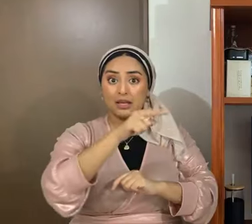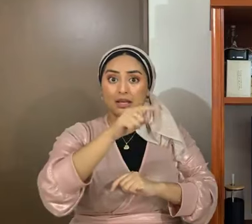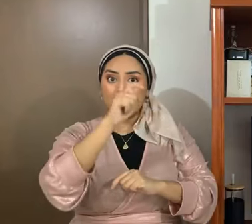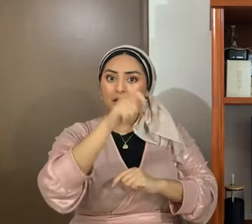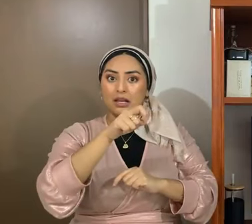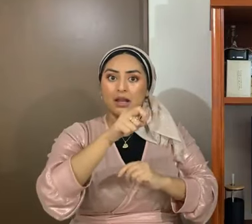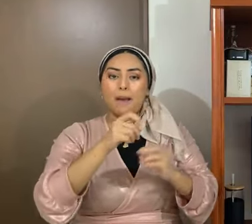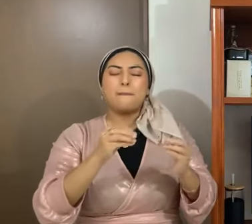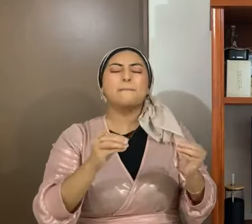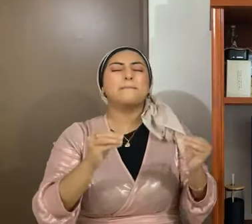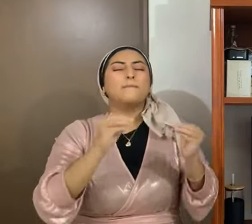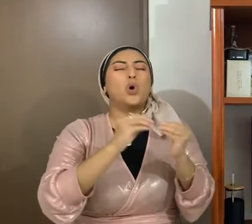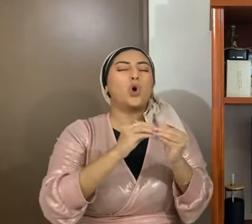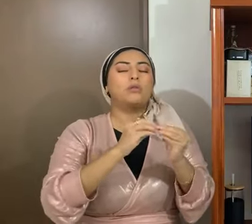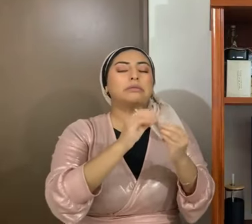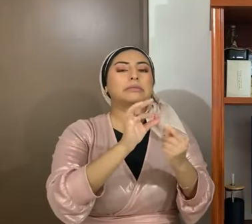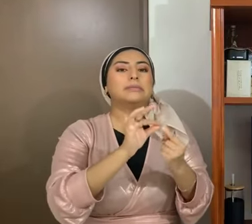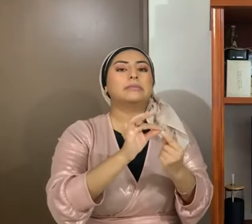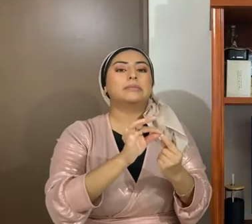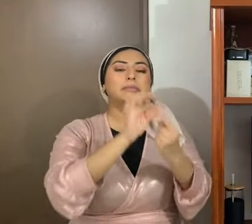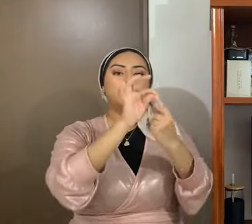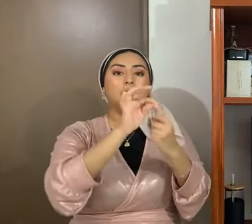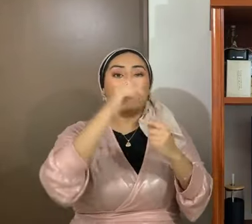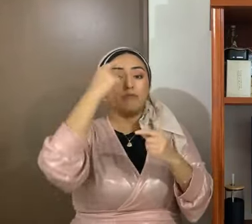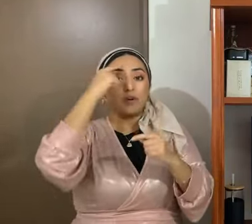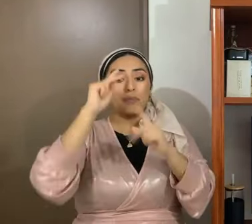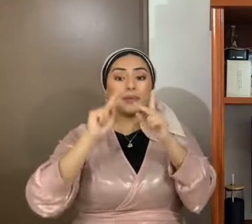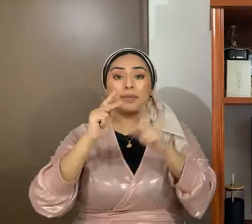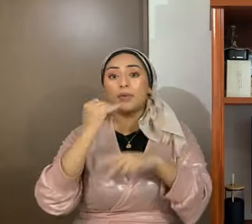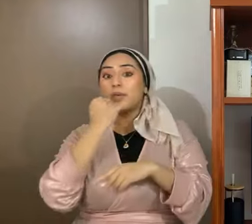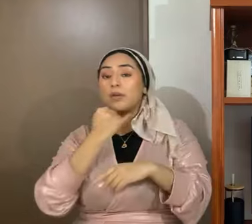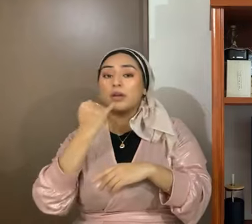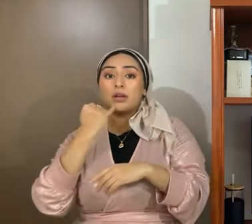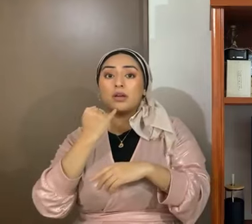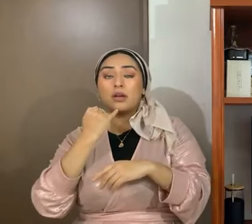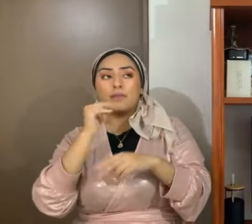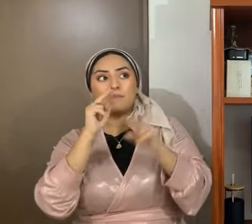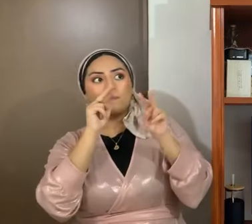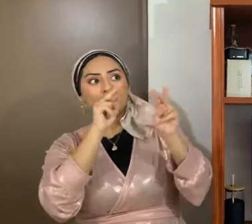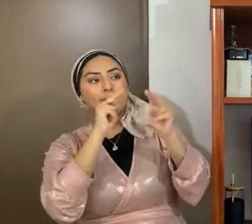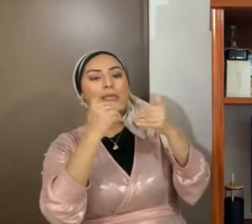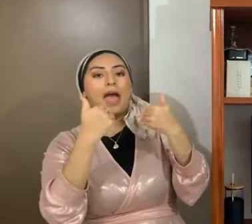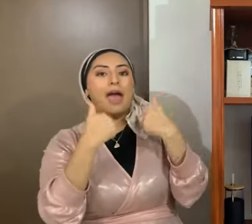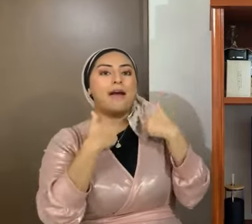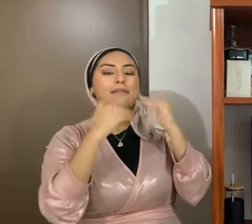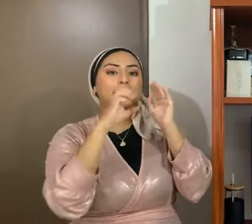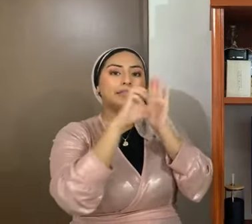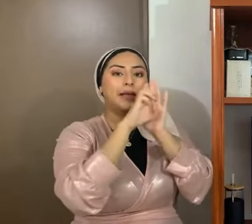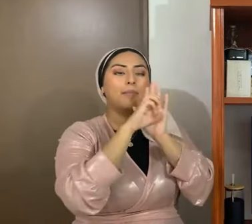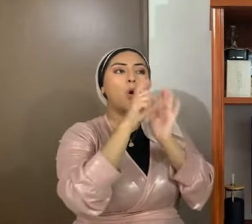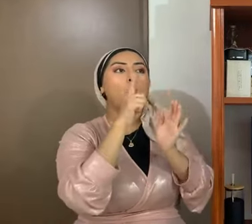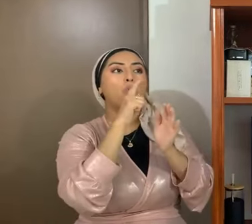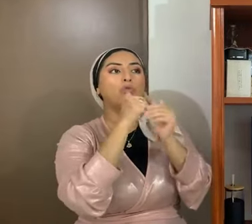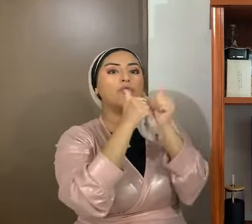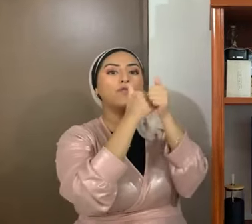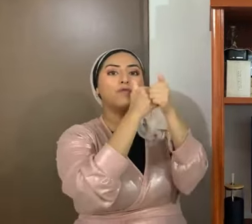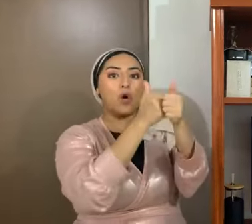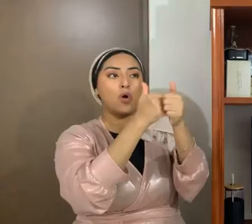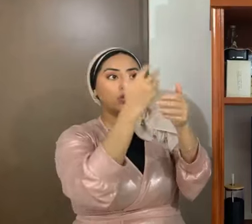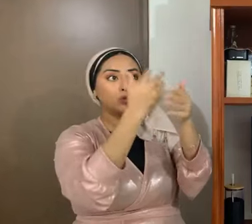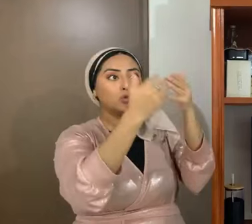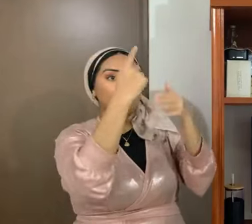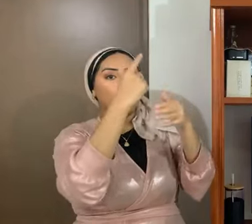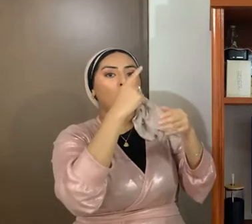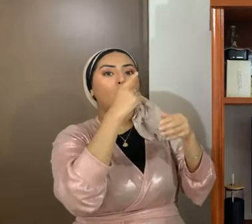todavía distinguidos para que el pueblo tuviera también un ejemplo de quién seguir, alguien a